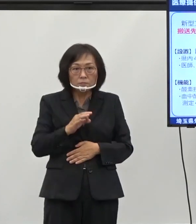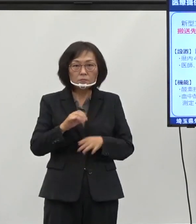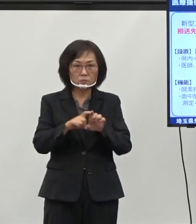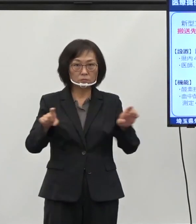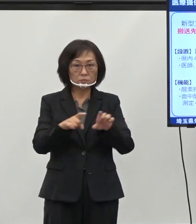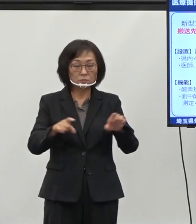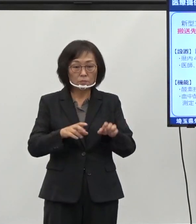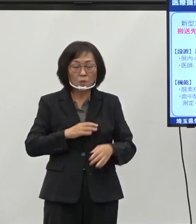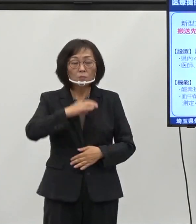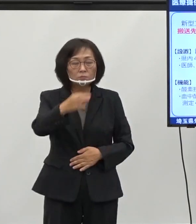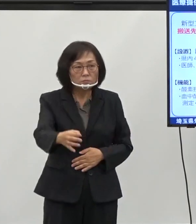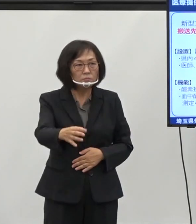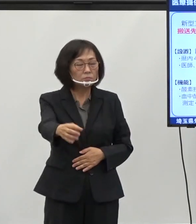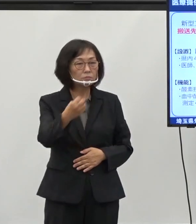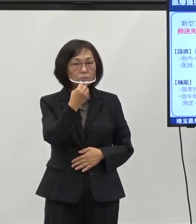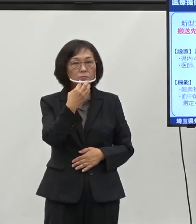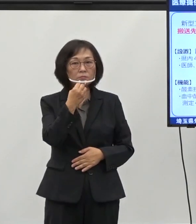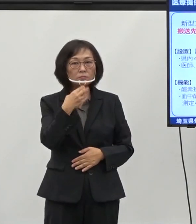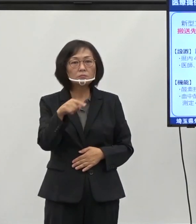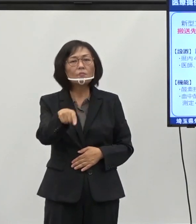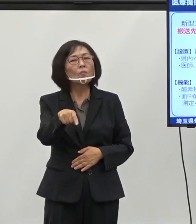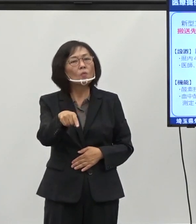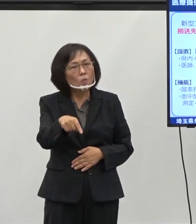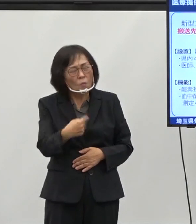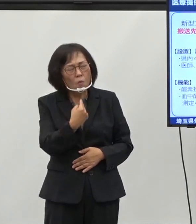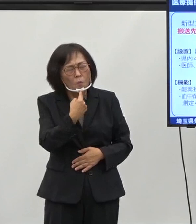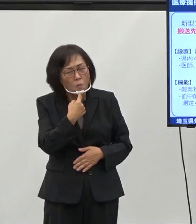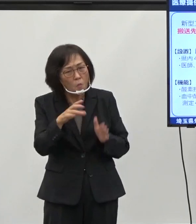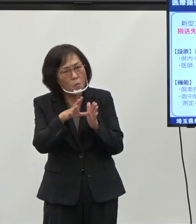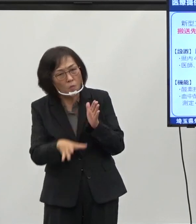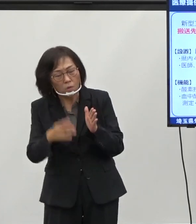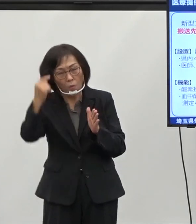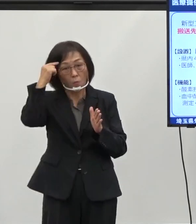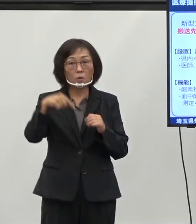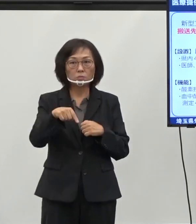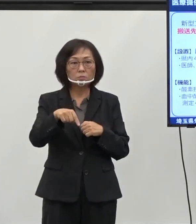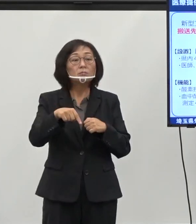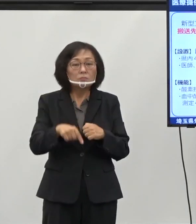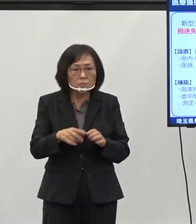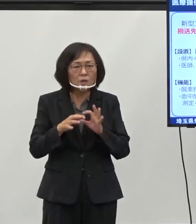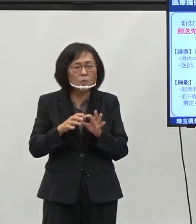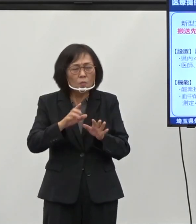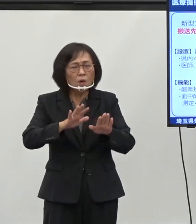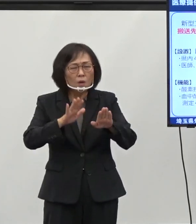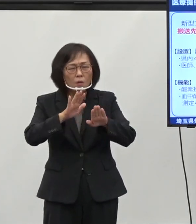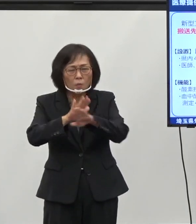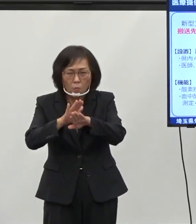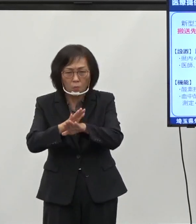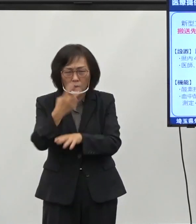ースだったと私は思います。でそれが果たされなかったというのは極めて遺憾であります。ただそれが起きないように、